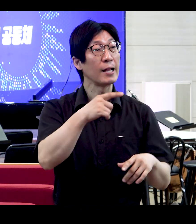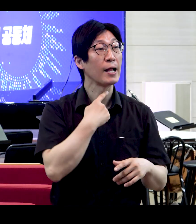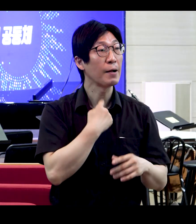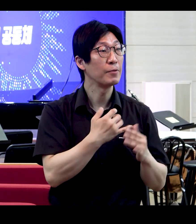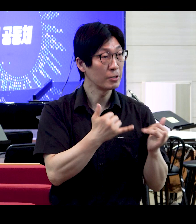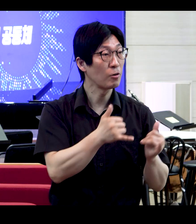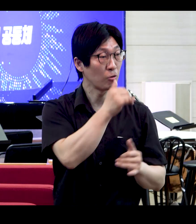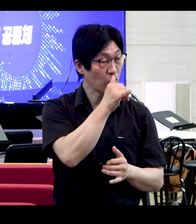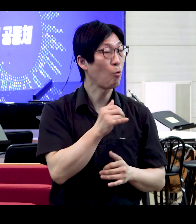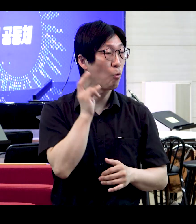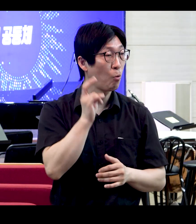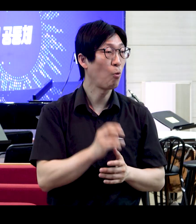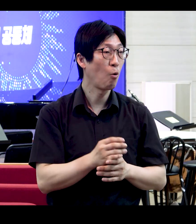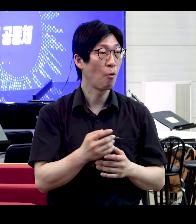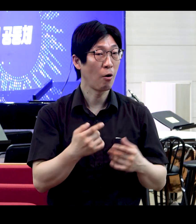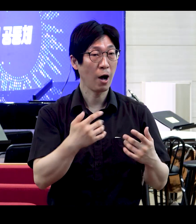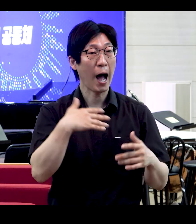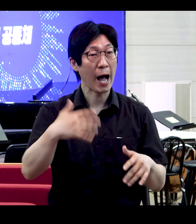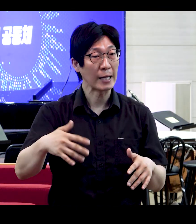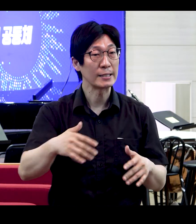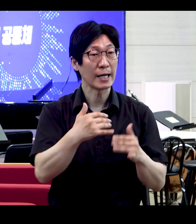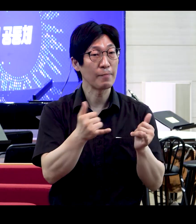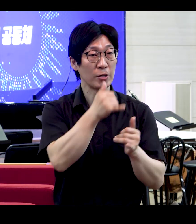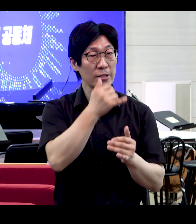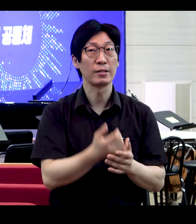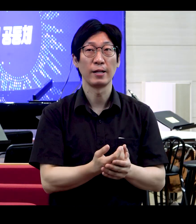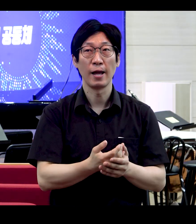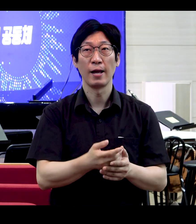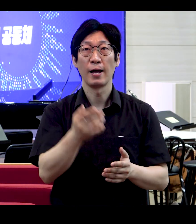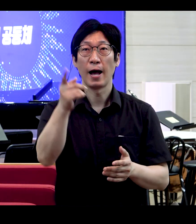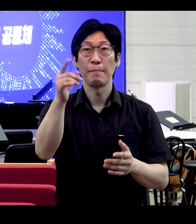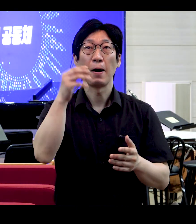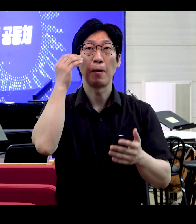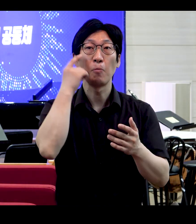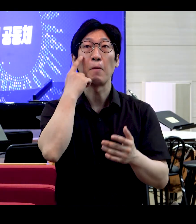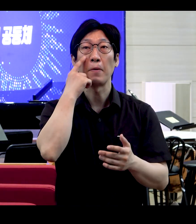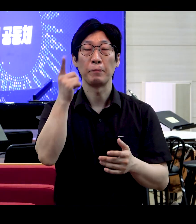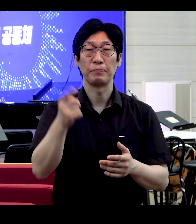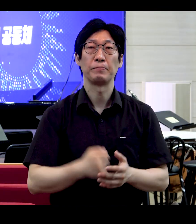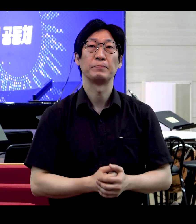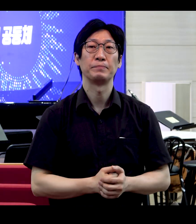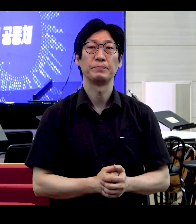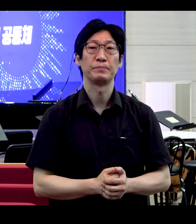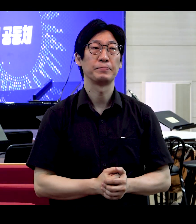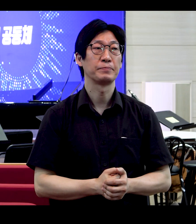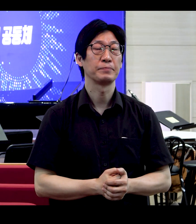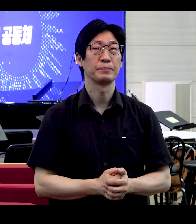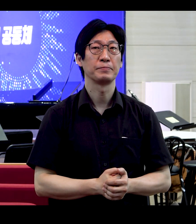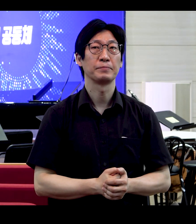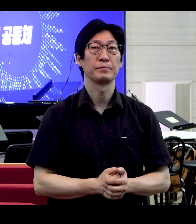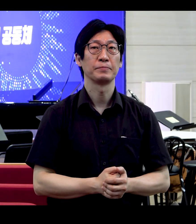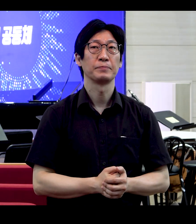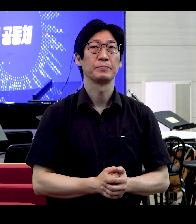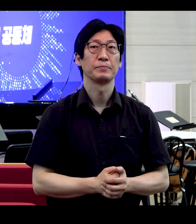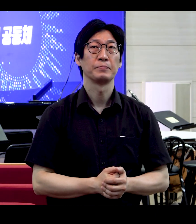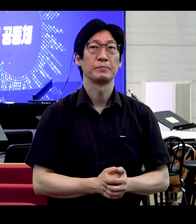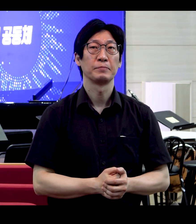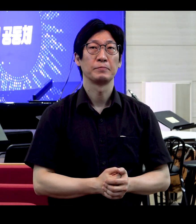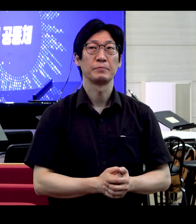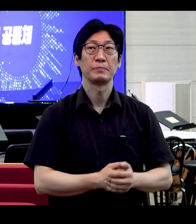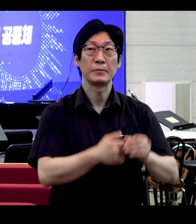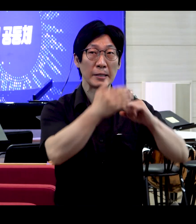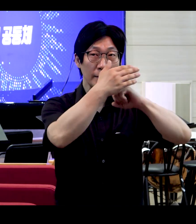곳입니다. 아마 그래도 한번 사진으로 보면서 어떤 곳인지 보겠습니다. 사실